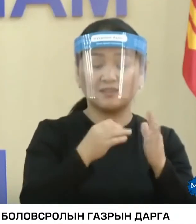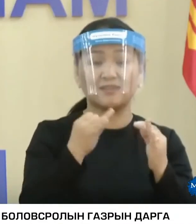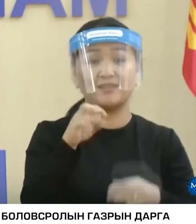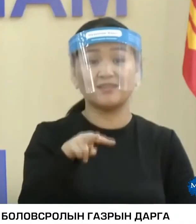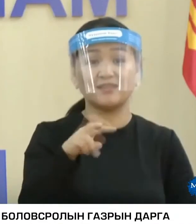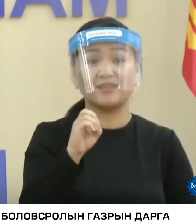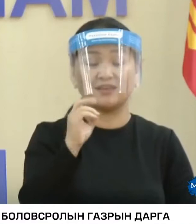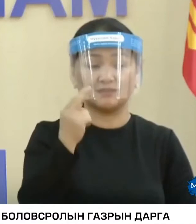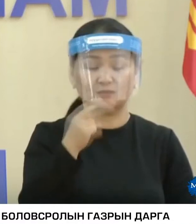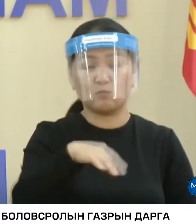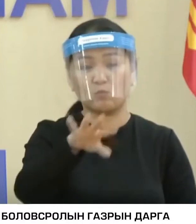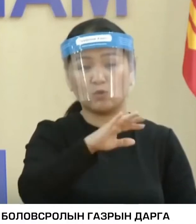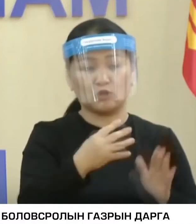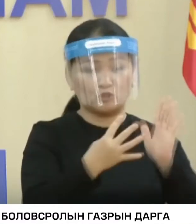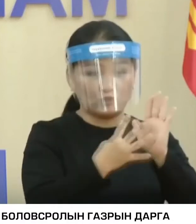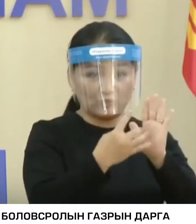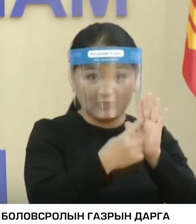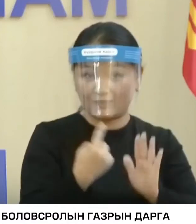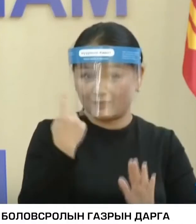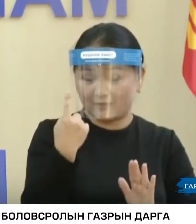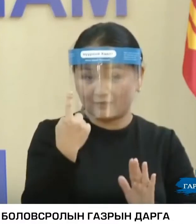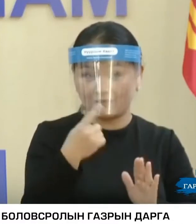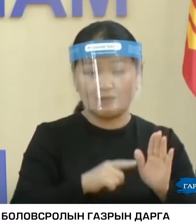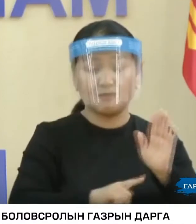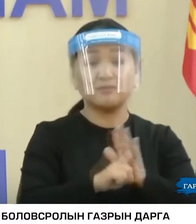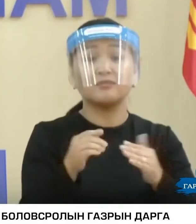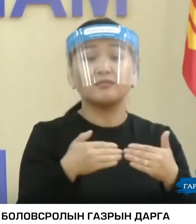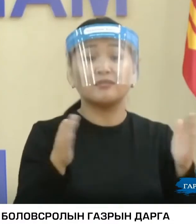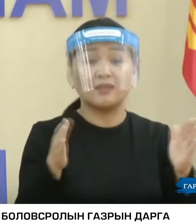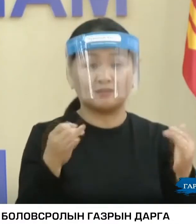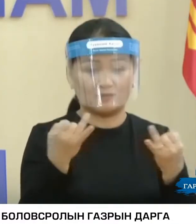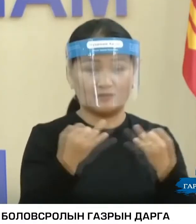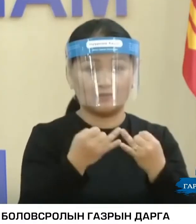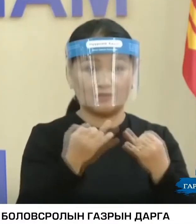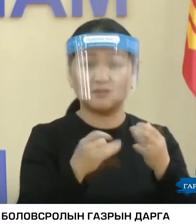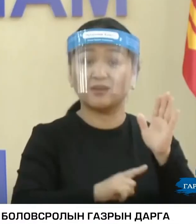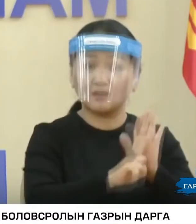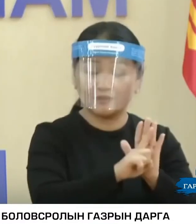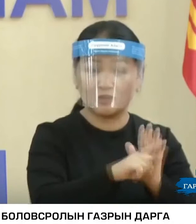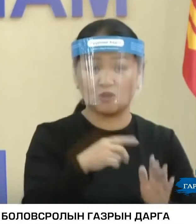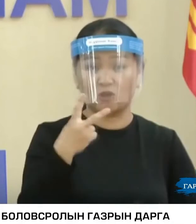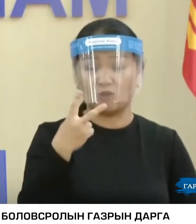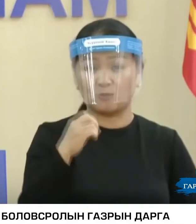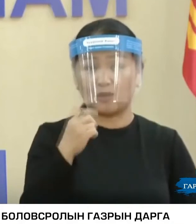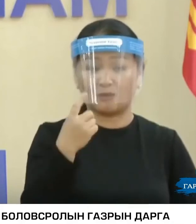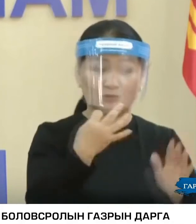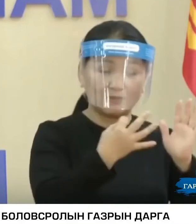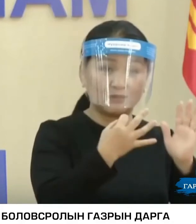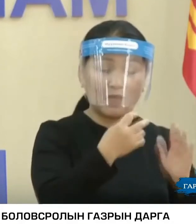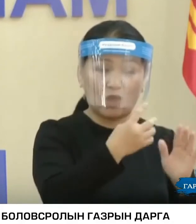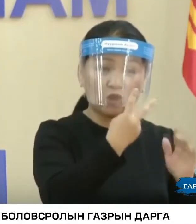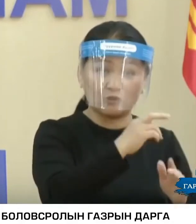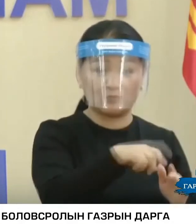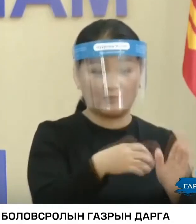1-ээс цахимаар эхлүүлнэ. За 20 оны 10 сарын 5-ны өдрөөс танхимаар буюу семинар